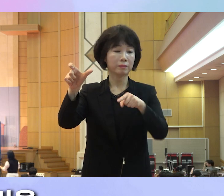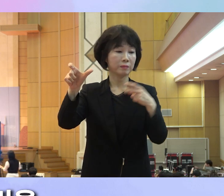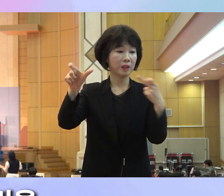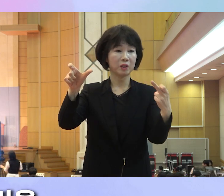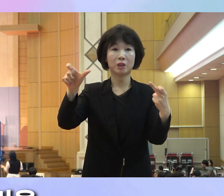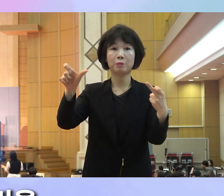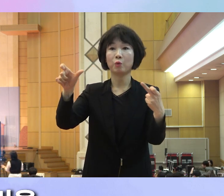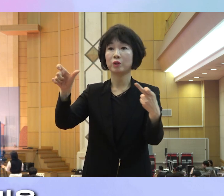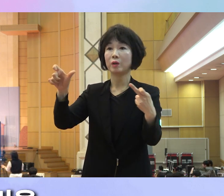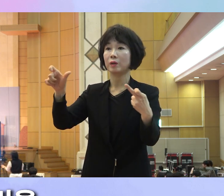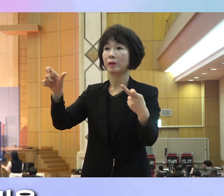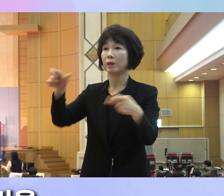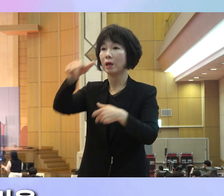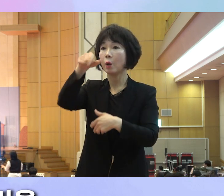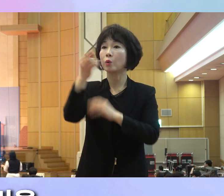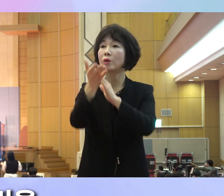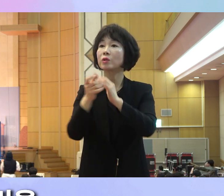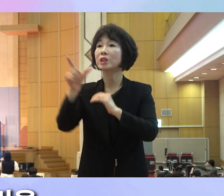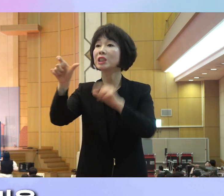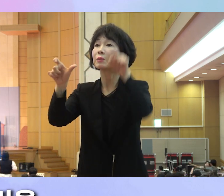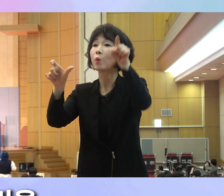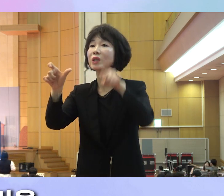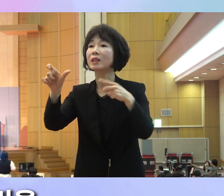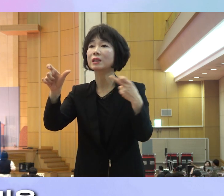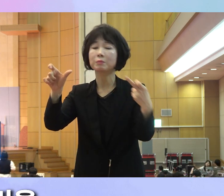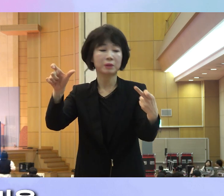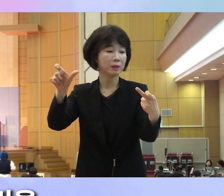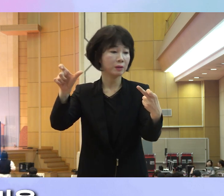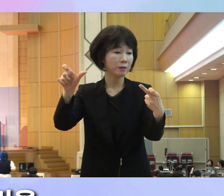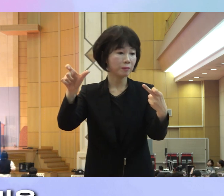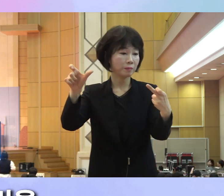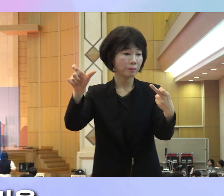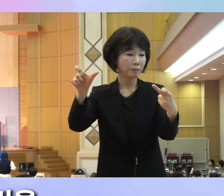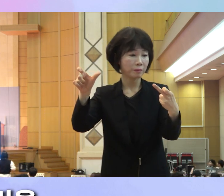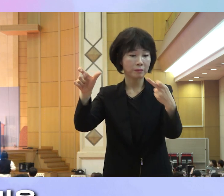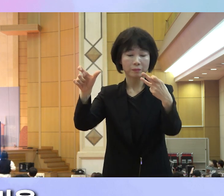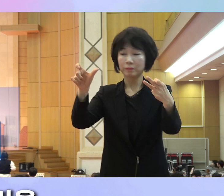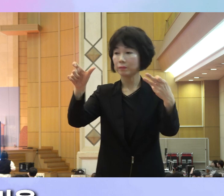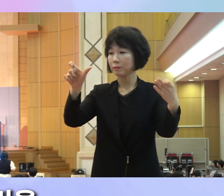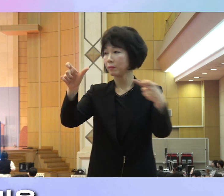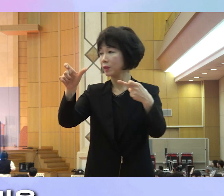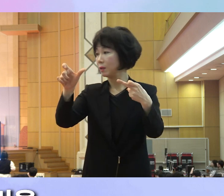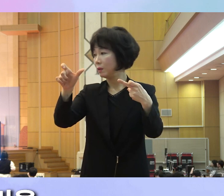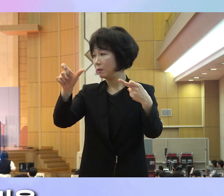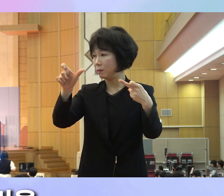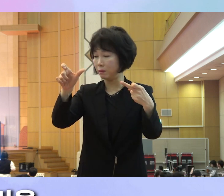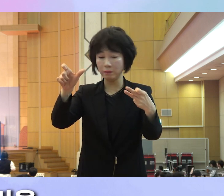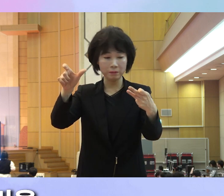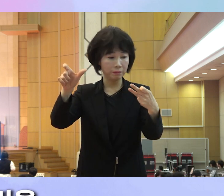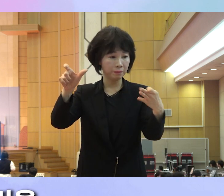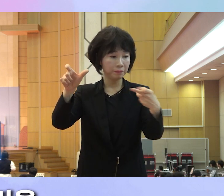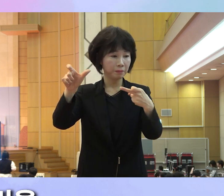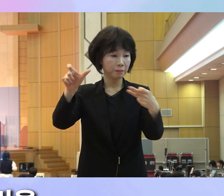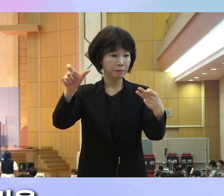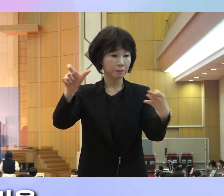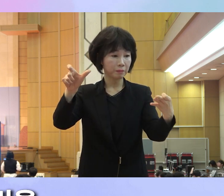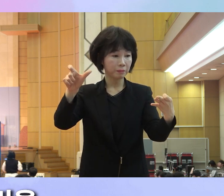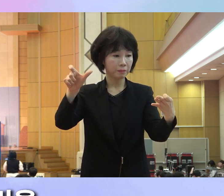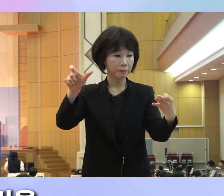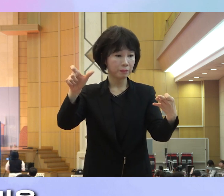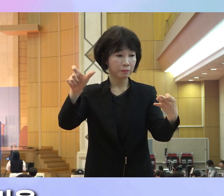고린도 전서 15장 12절부터 14절 말씀을 보겠습니다. 페이지